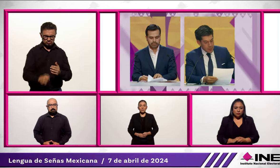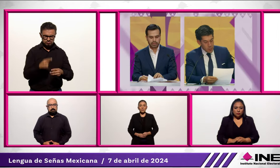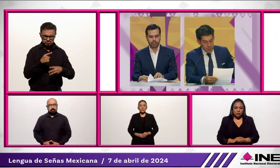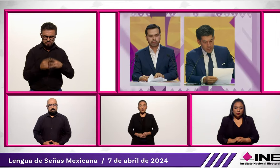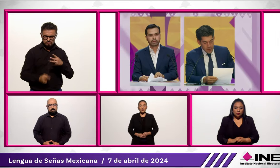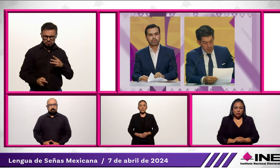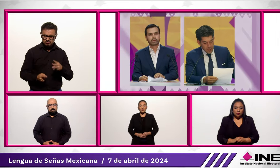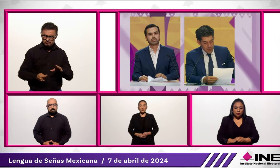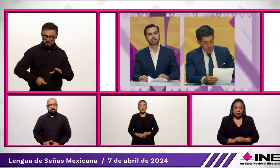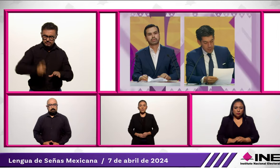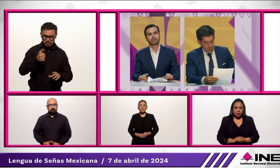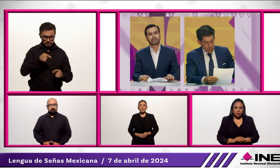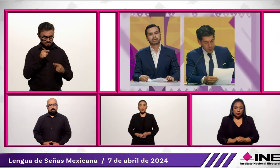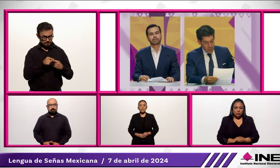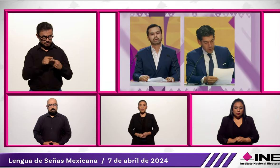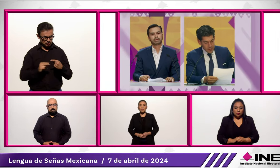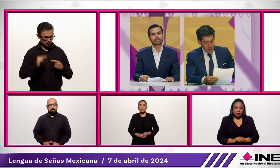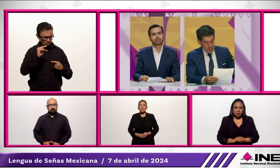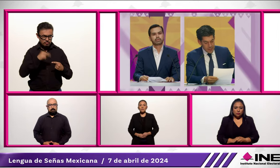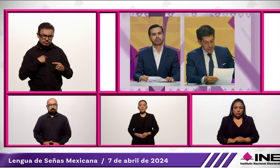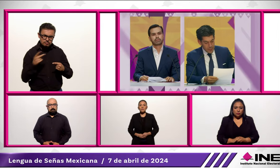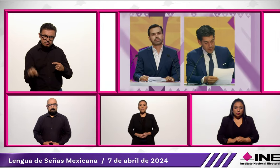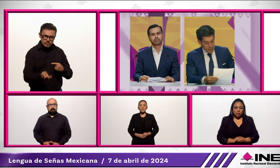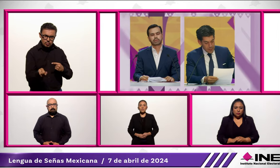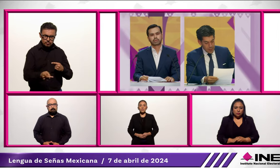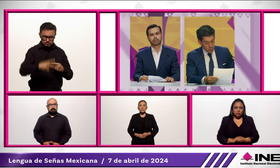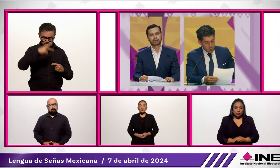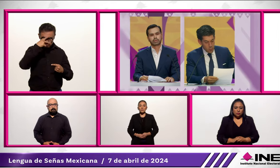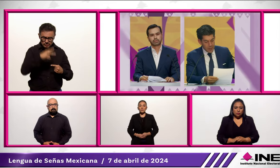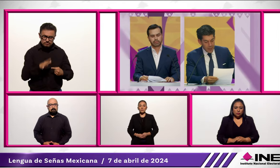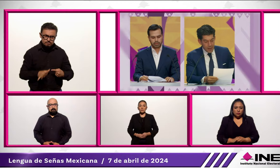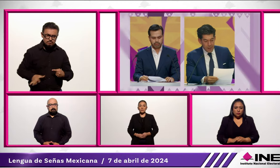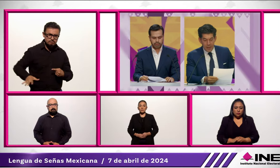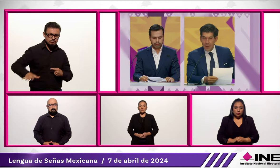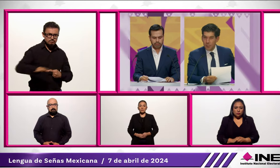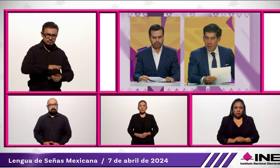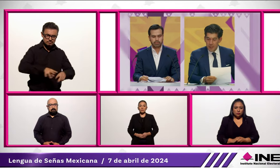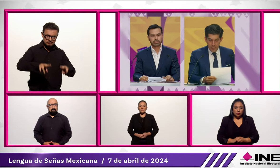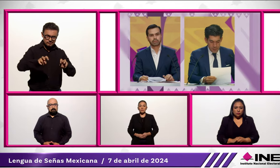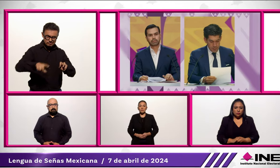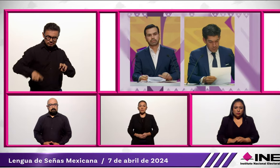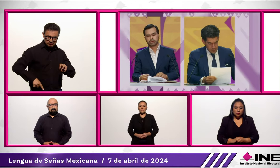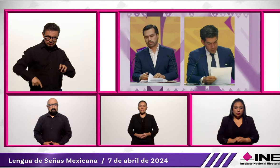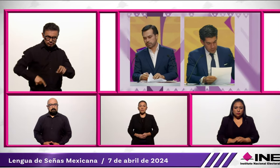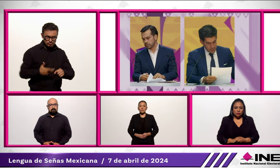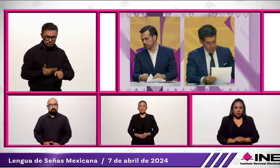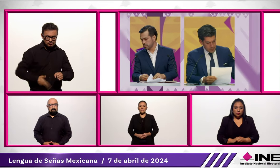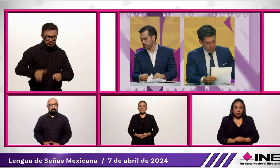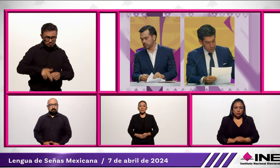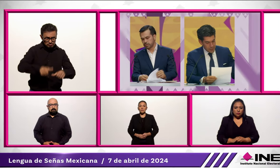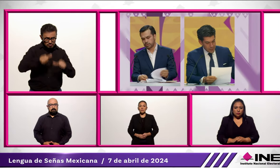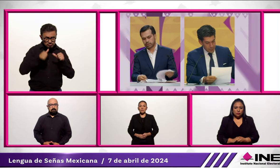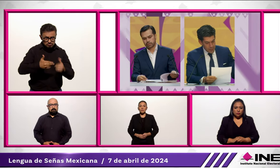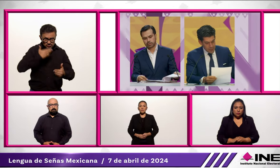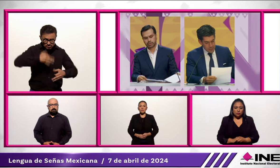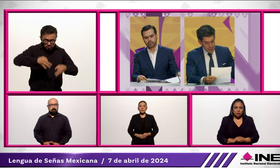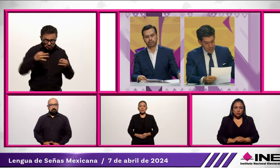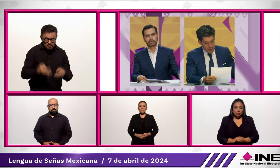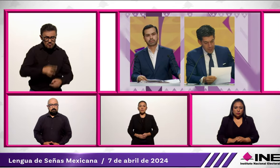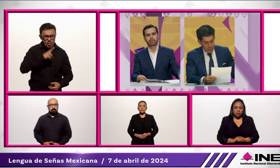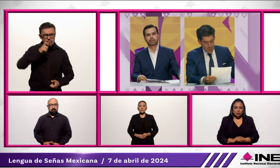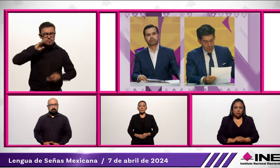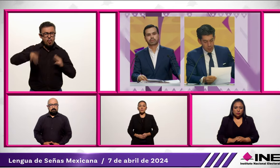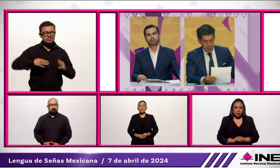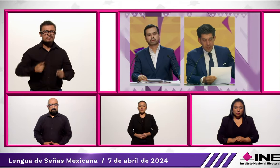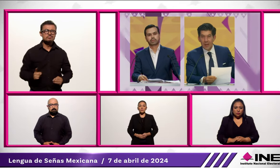claramente no está entre los mejores países en materia de salud pública. ¿Qué piensas, nos dice esta persona, qué piensas